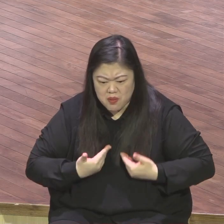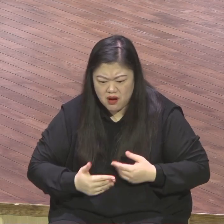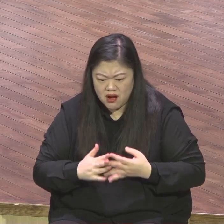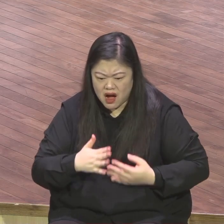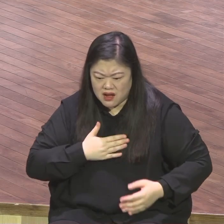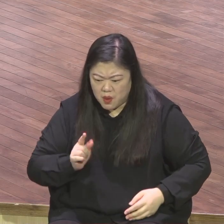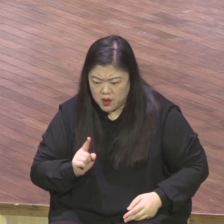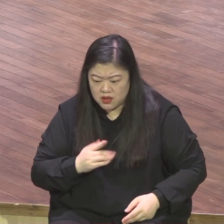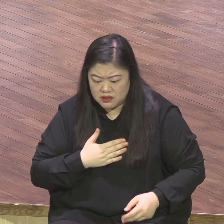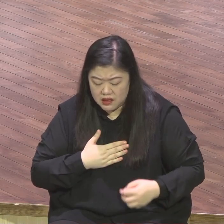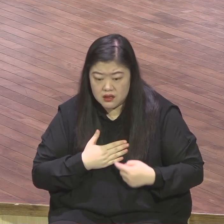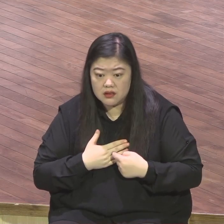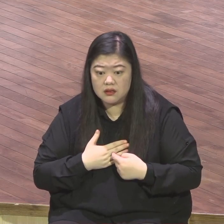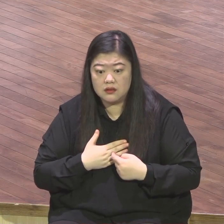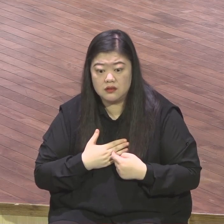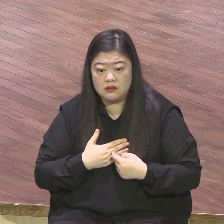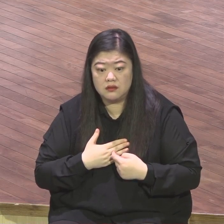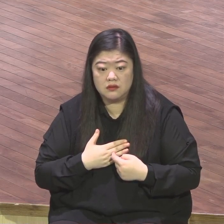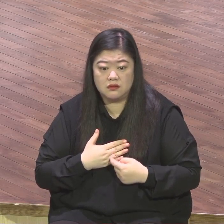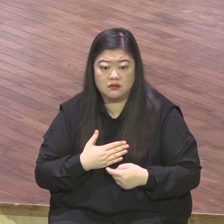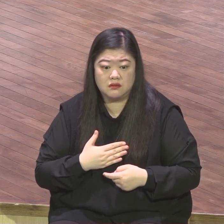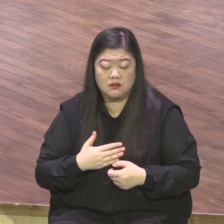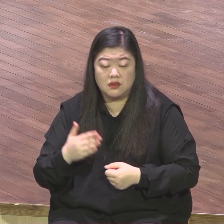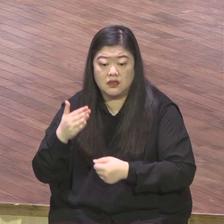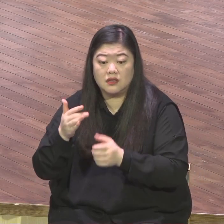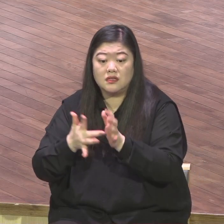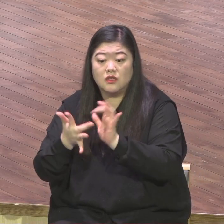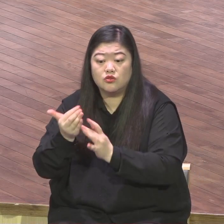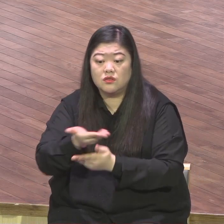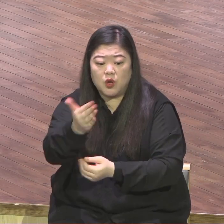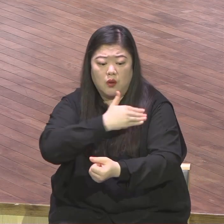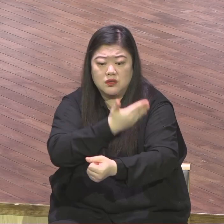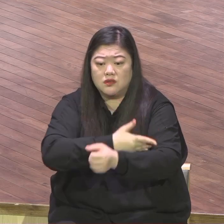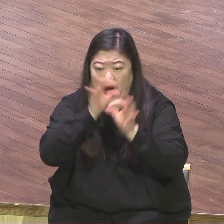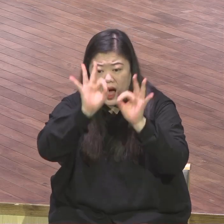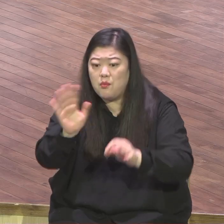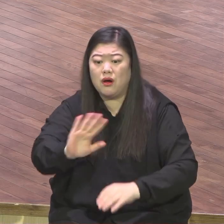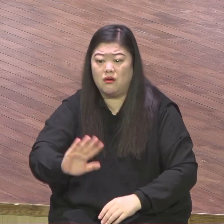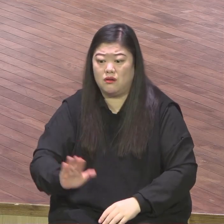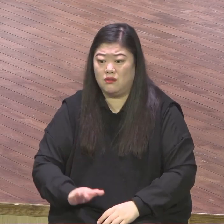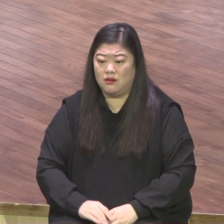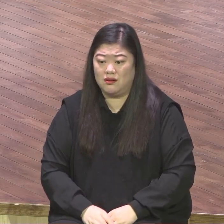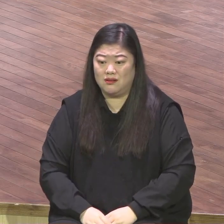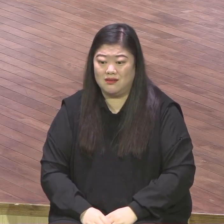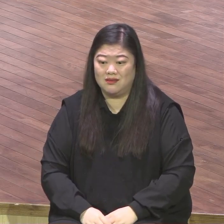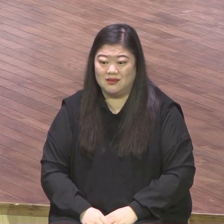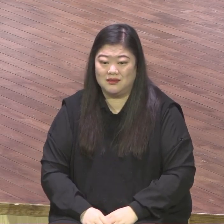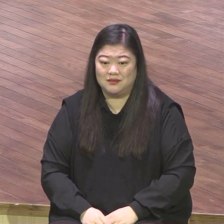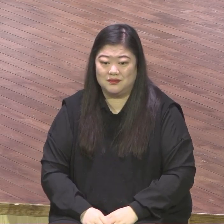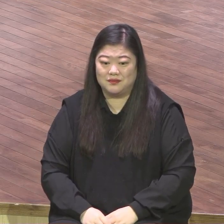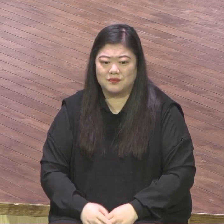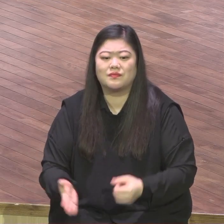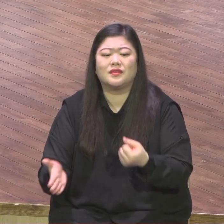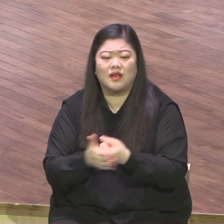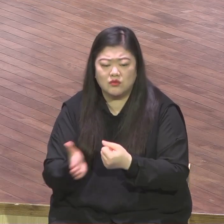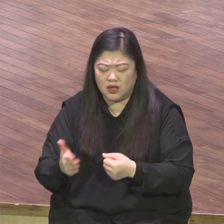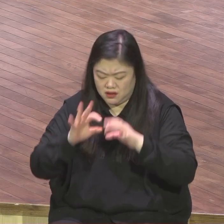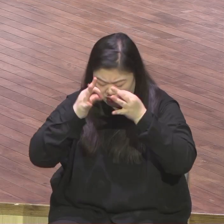나는. 여러분의 능력 아무 필요 없다니까요. 그래서 믿으라는